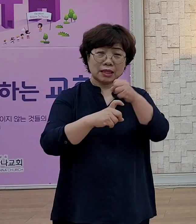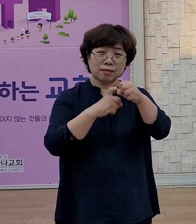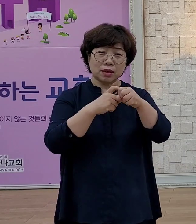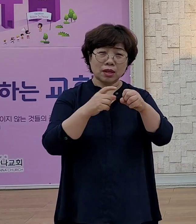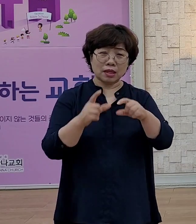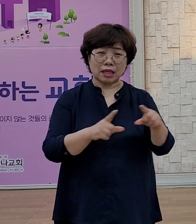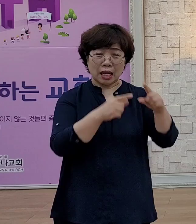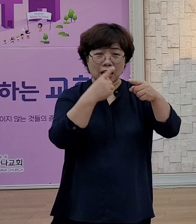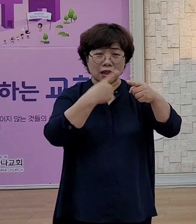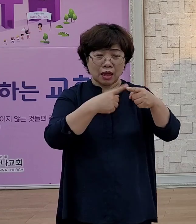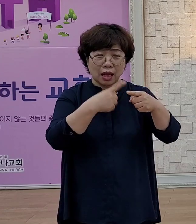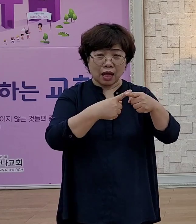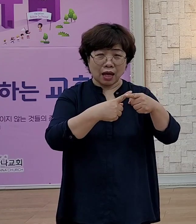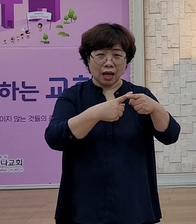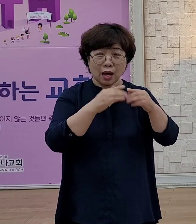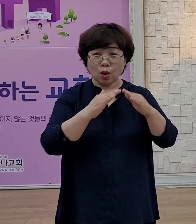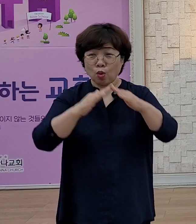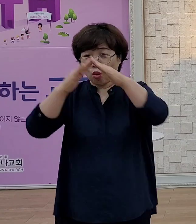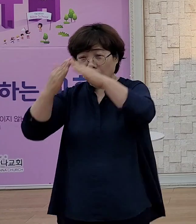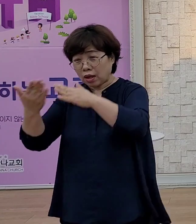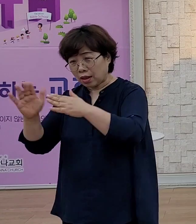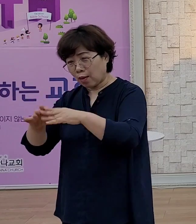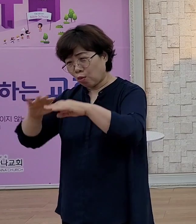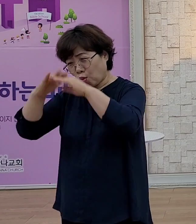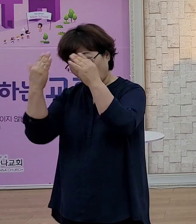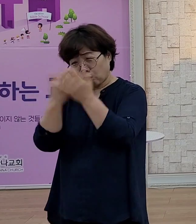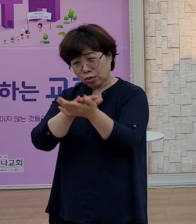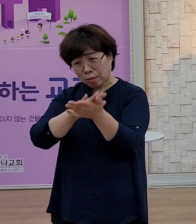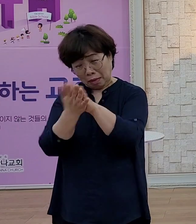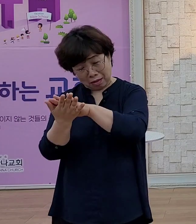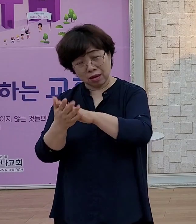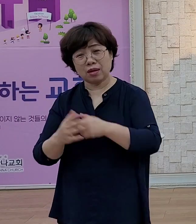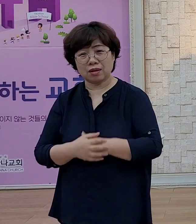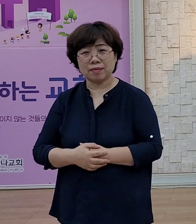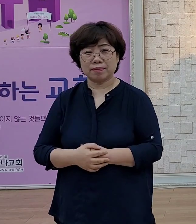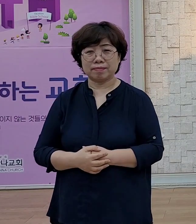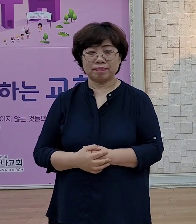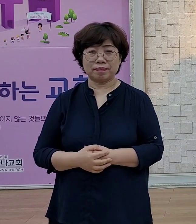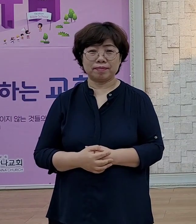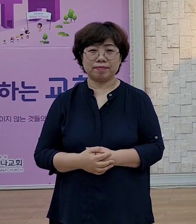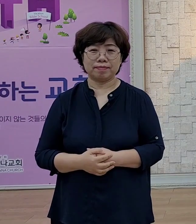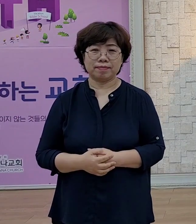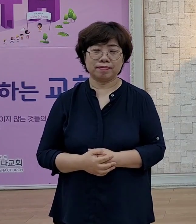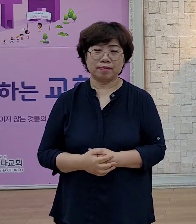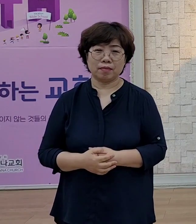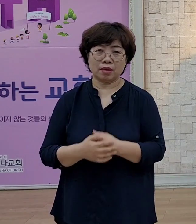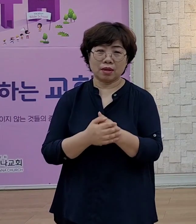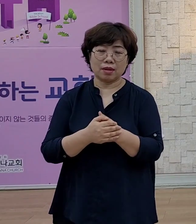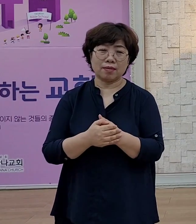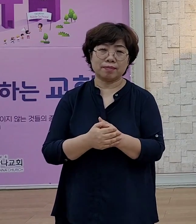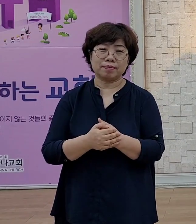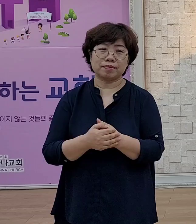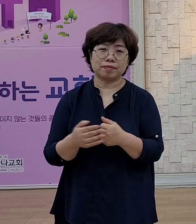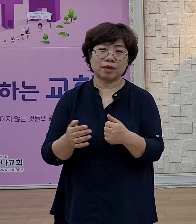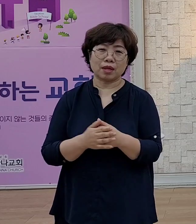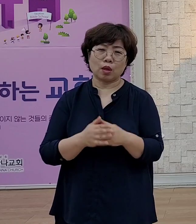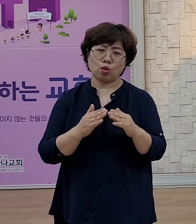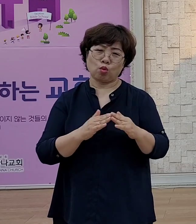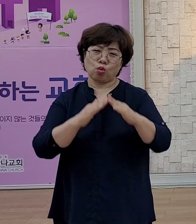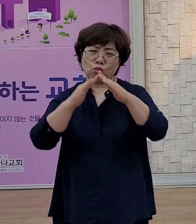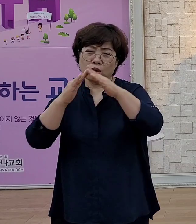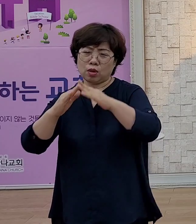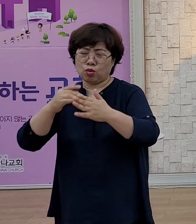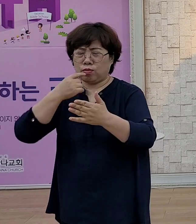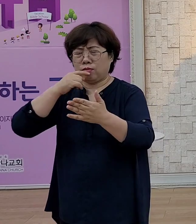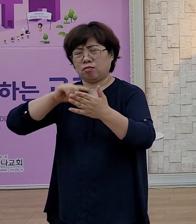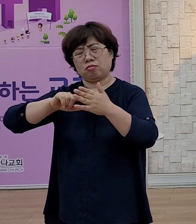모든 삶이 다 바뀌어요. 교회 빼고 터전이 다 바뀌어요. 그래서 참 이거 옮긴다는 게 쉽지